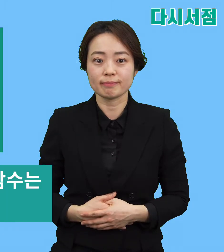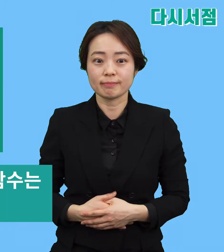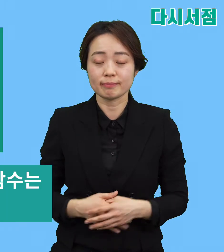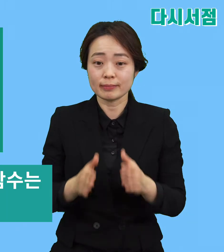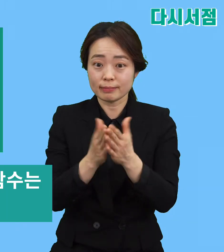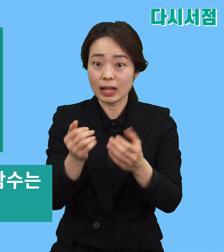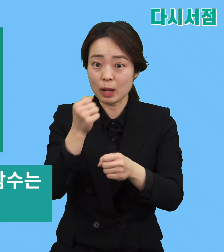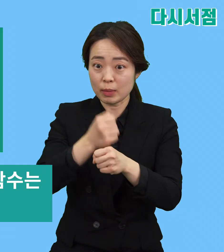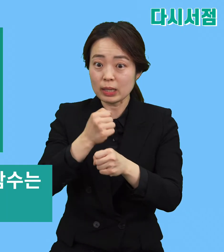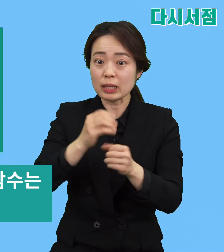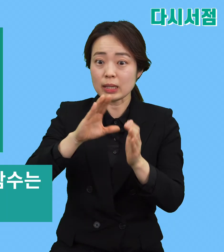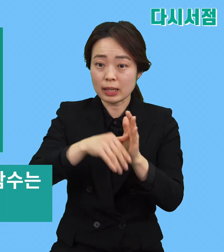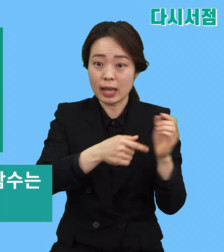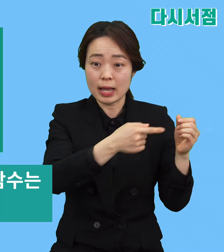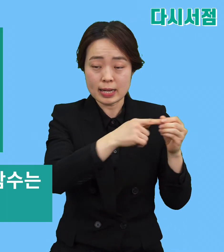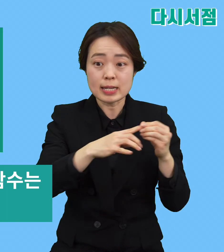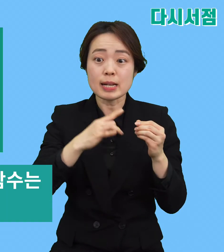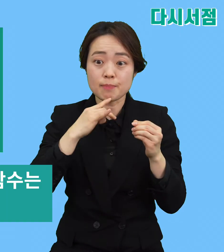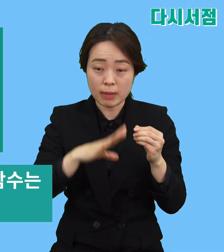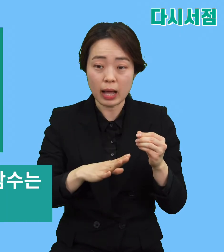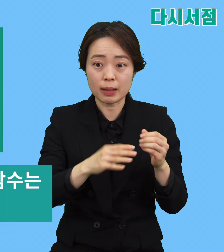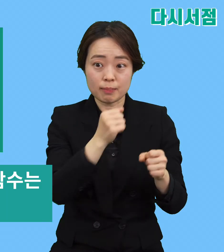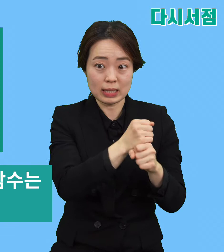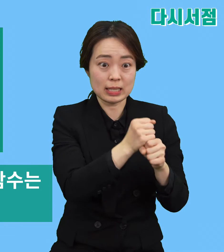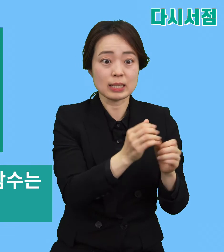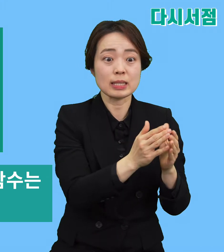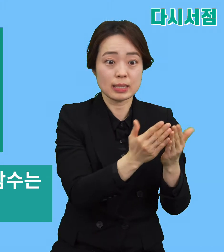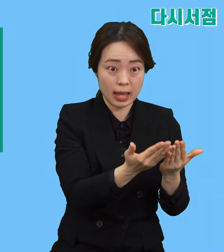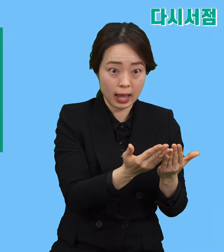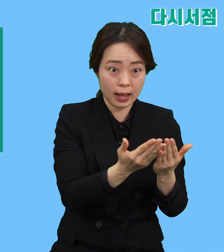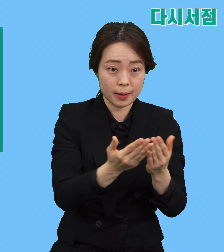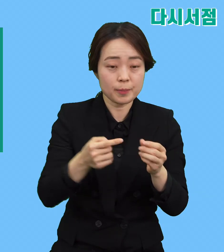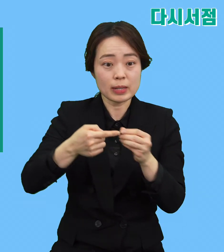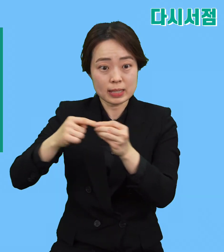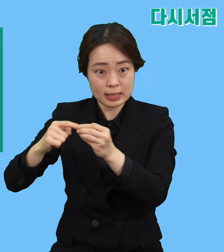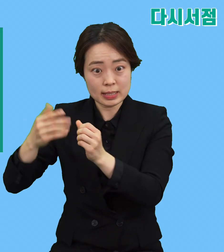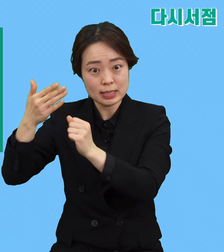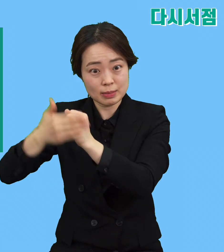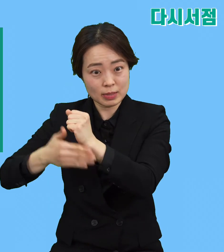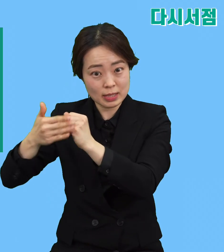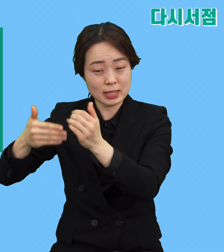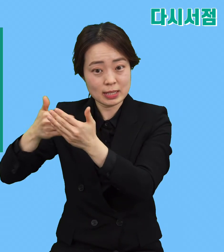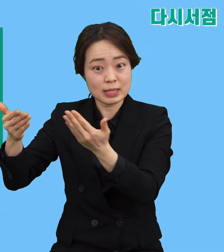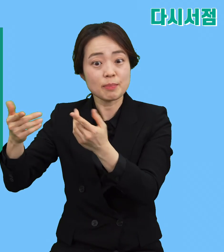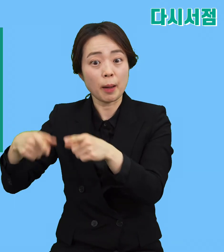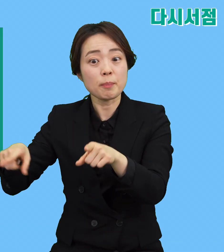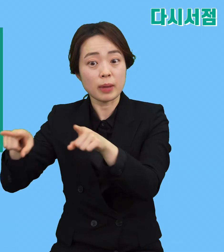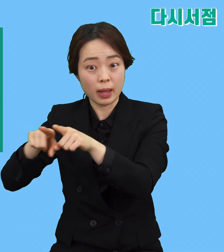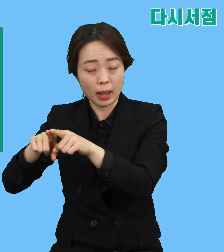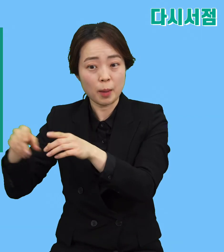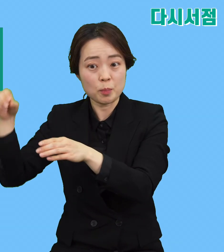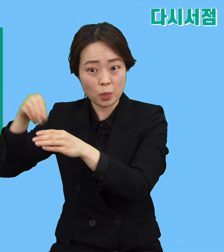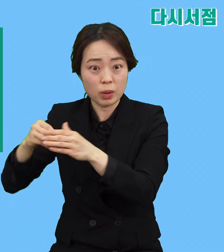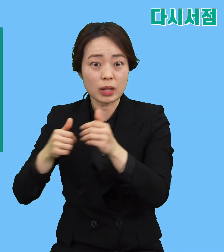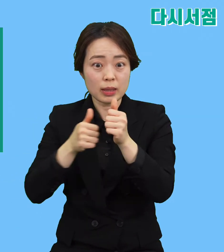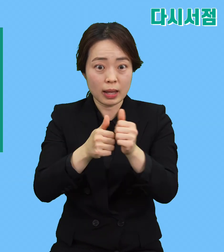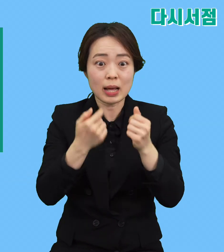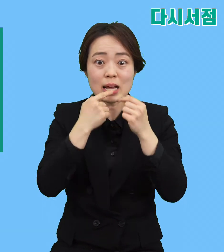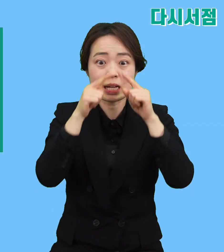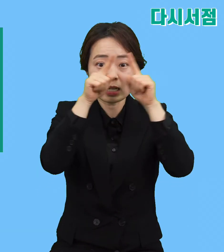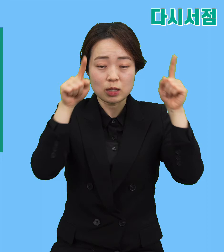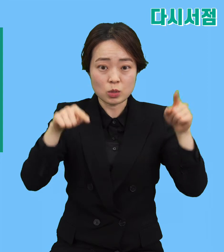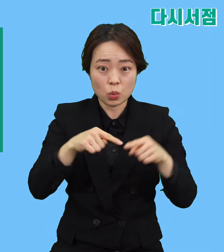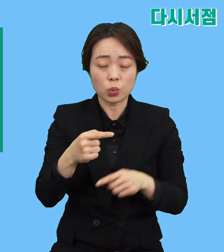책이 쓰이는 종이나 그램 수는 텍스트만 들어가는 책이냐, 이미지가 같이 들어가는 책이냐에 따라 다 다를 것